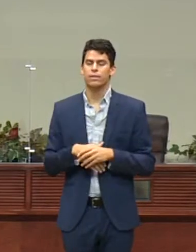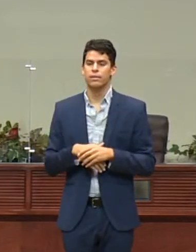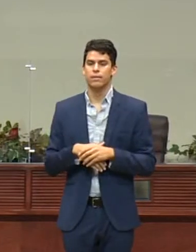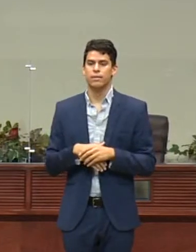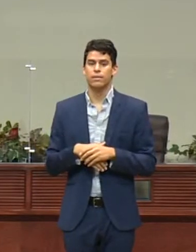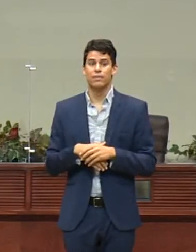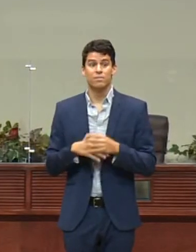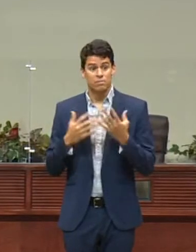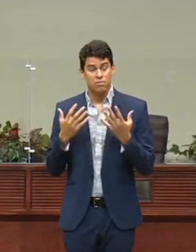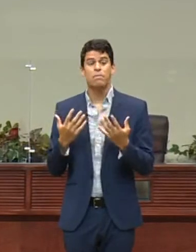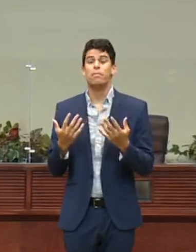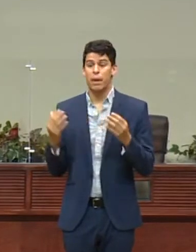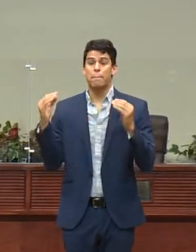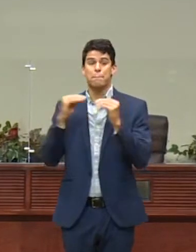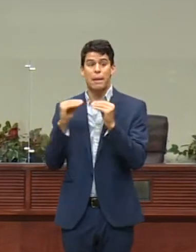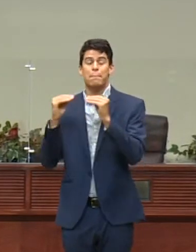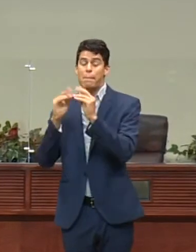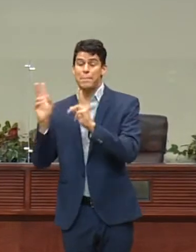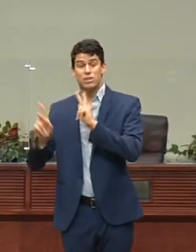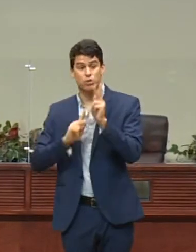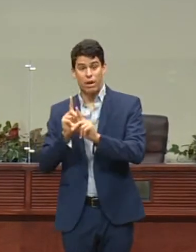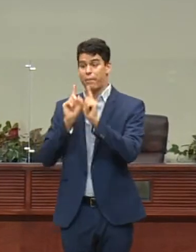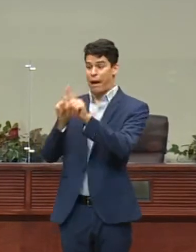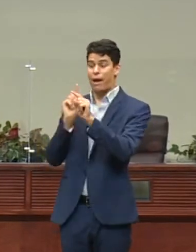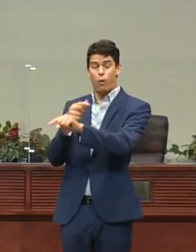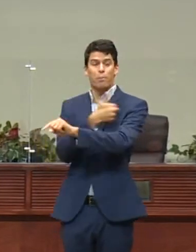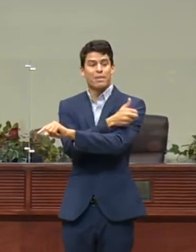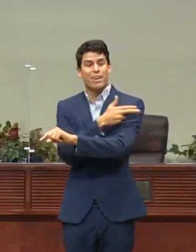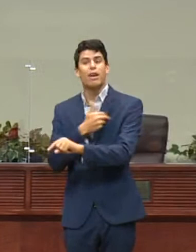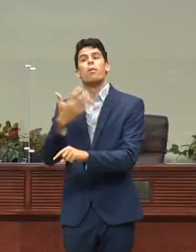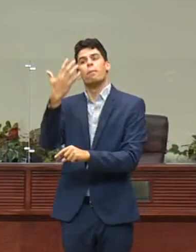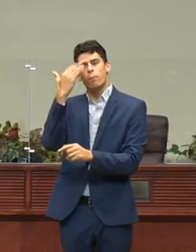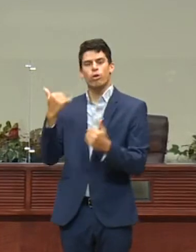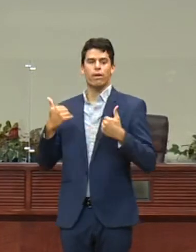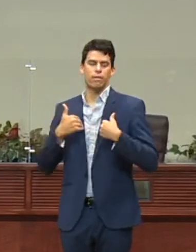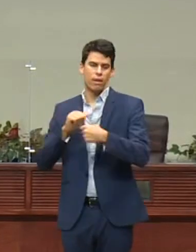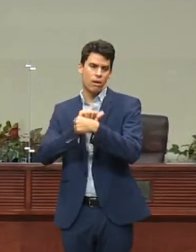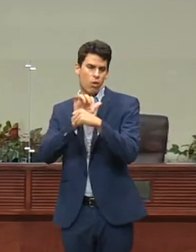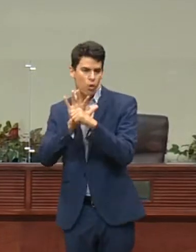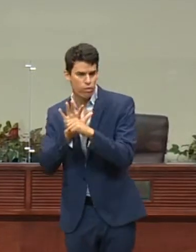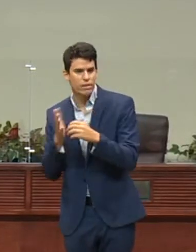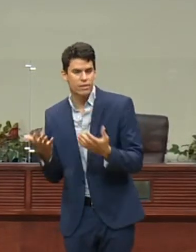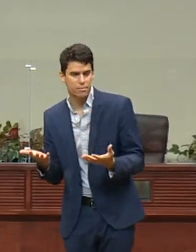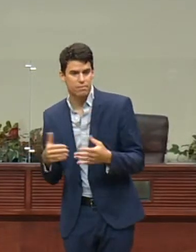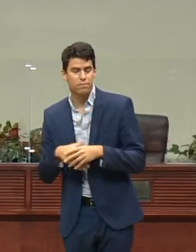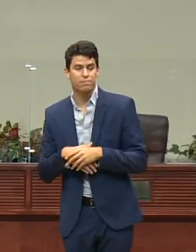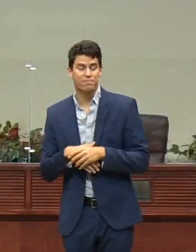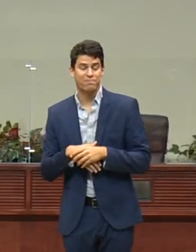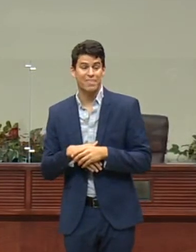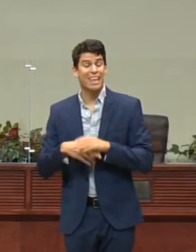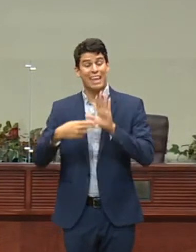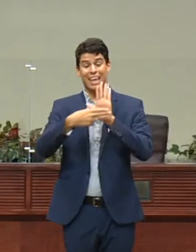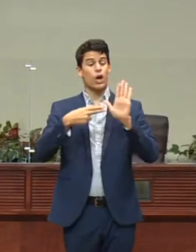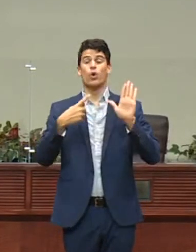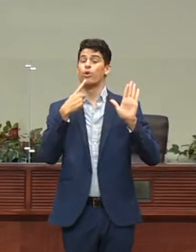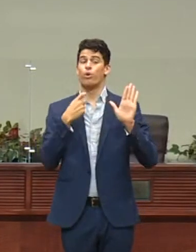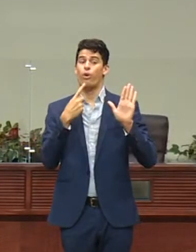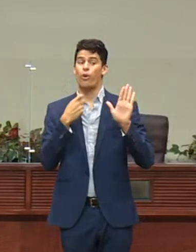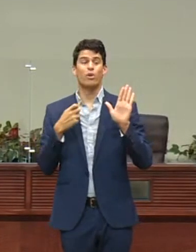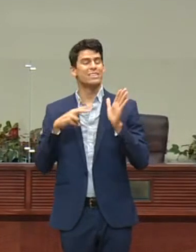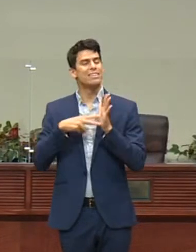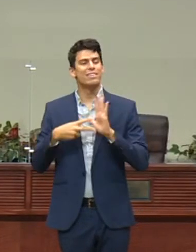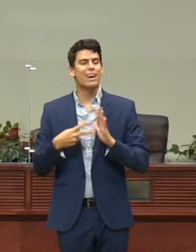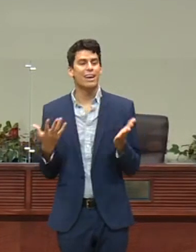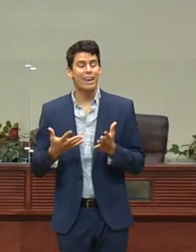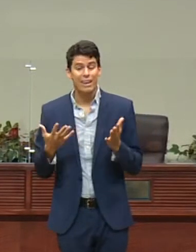número acelerado de admisiones relacionadas a COVID-19. El nivel rojo lo que significa es que si